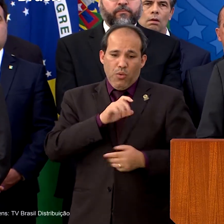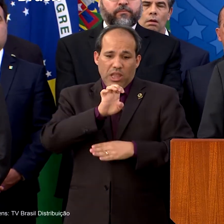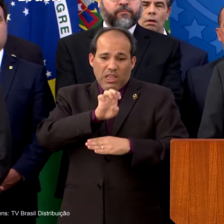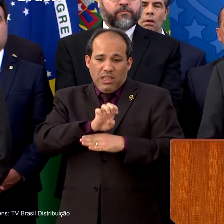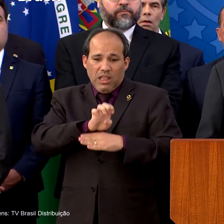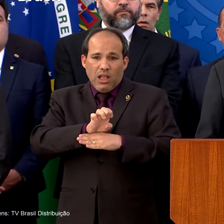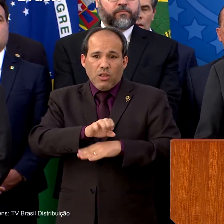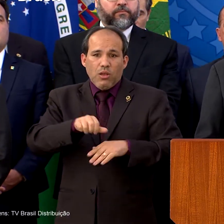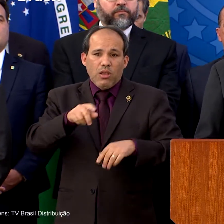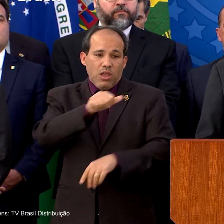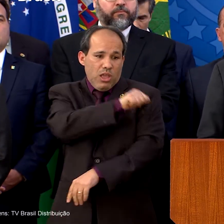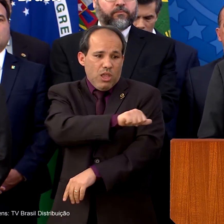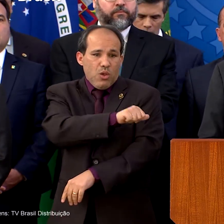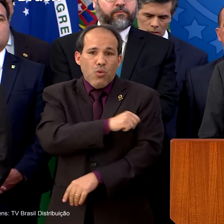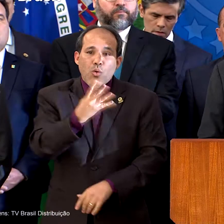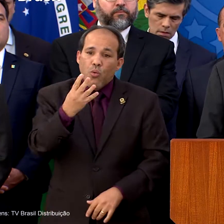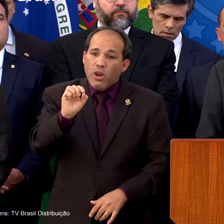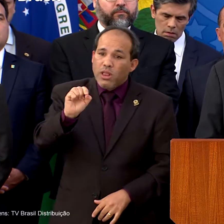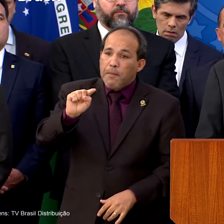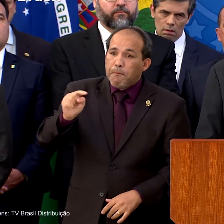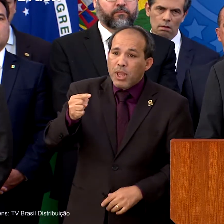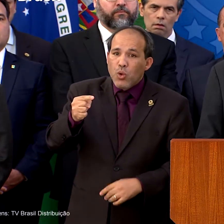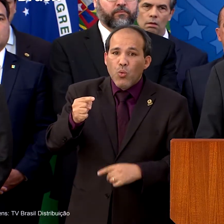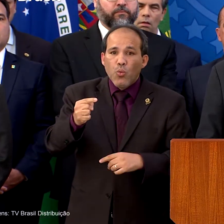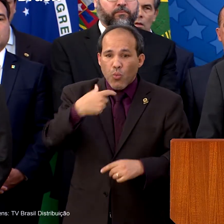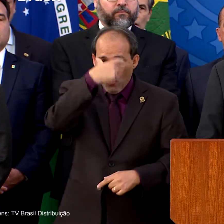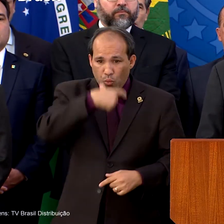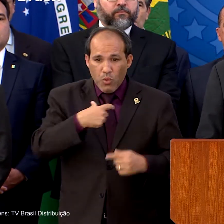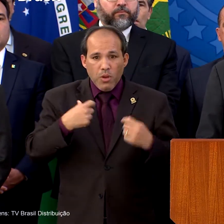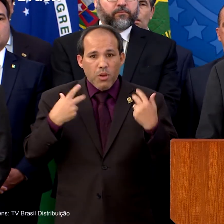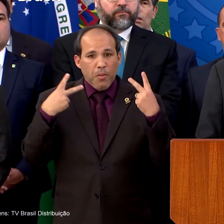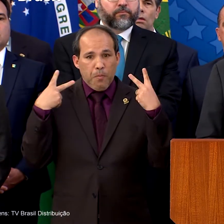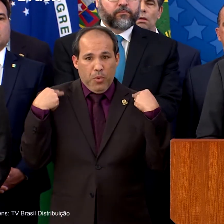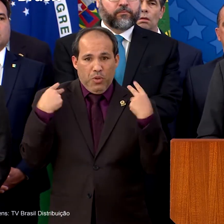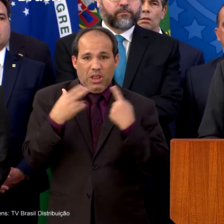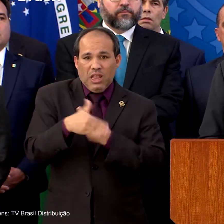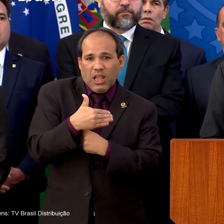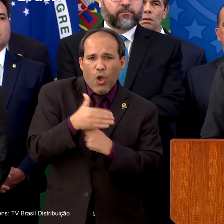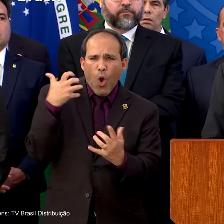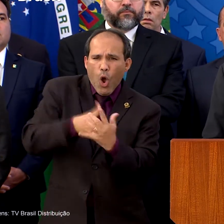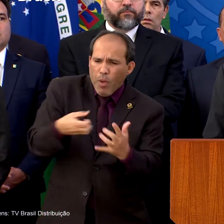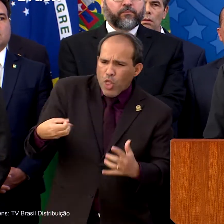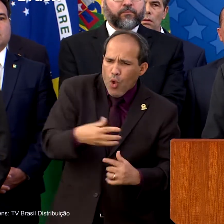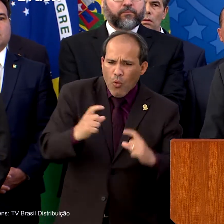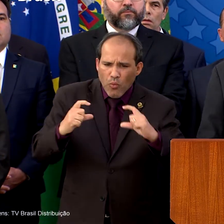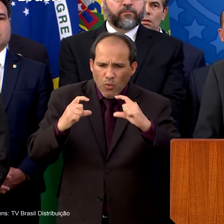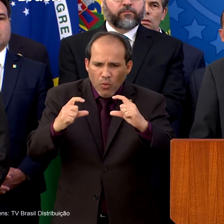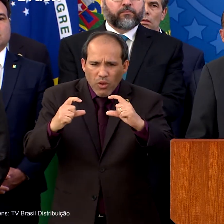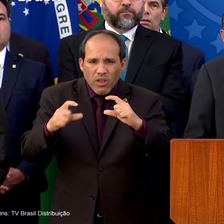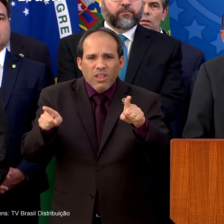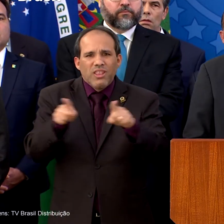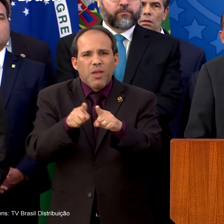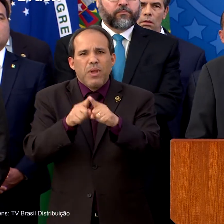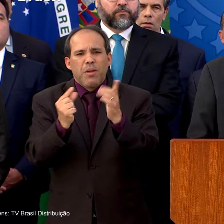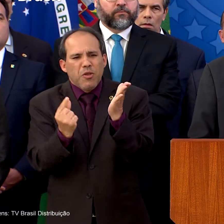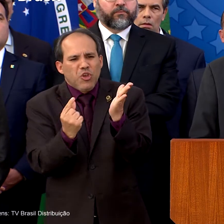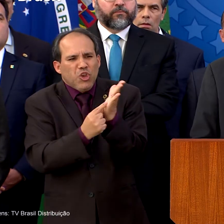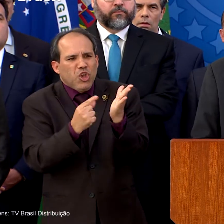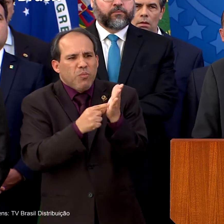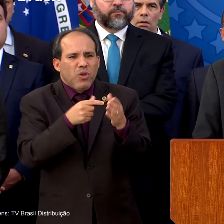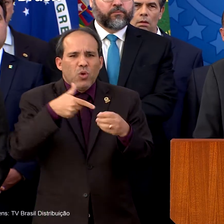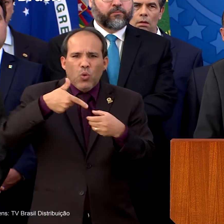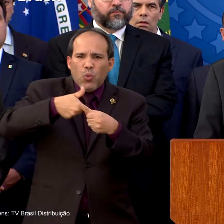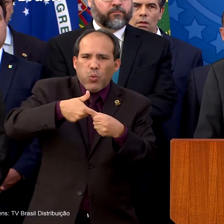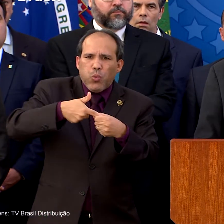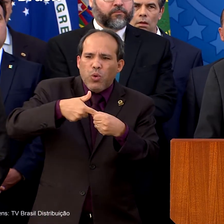janeiro 40 mil taxistas não tem que comprar um novo taxi lá tem um chip em cada bomba de combustível no brasil